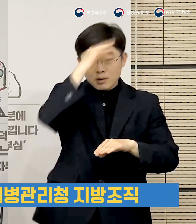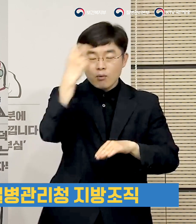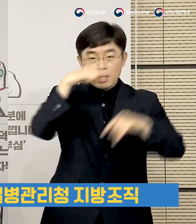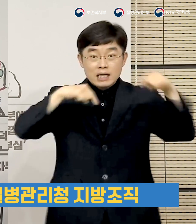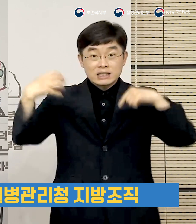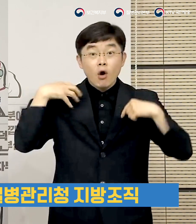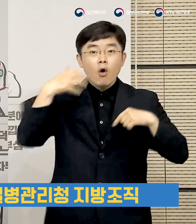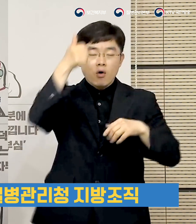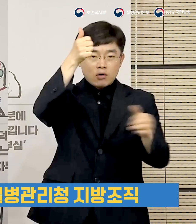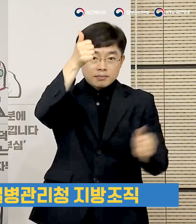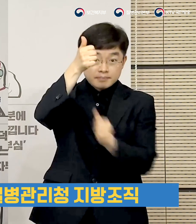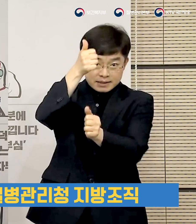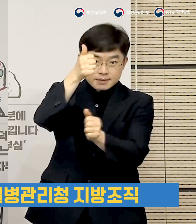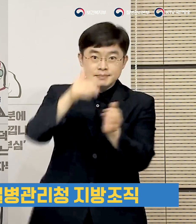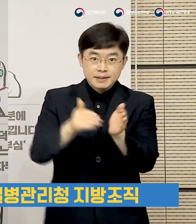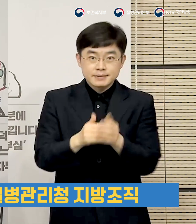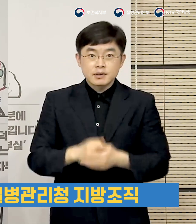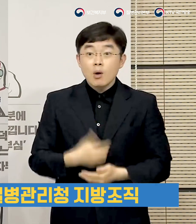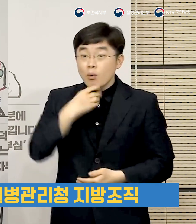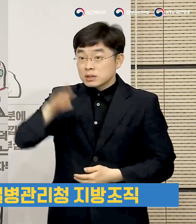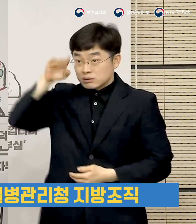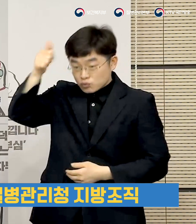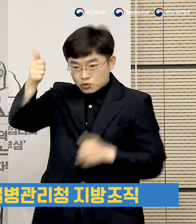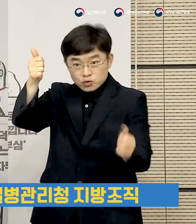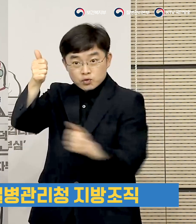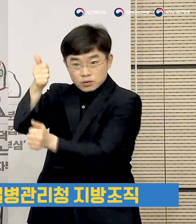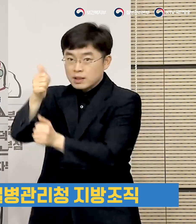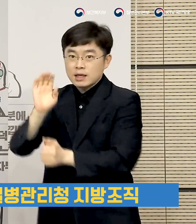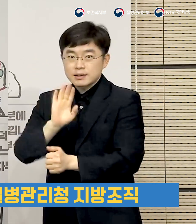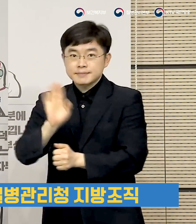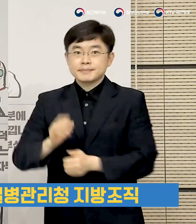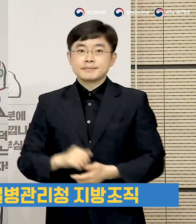복지부의 직접적인 소속은 아니고